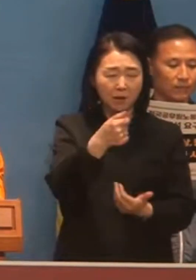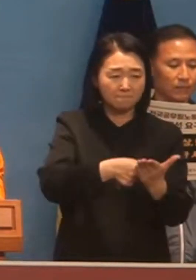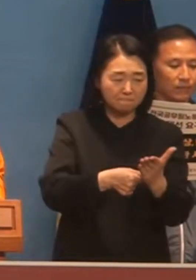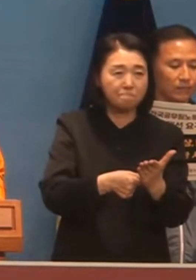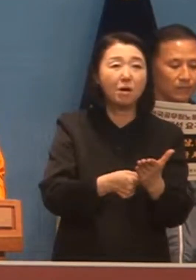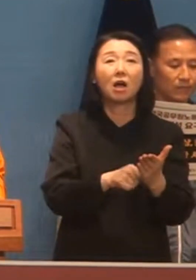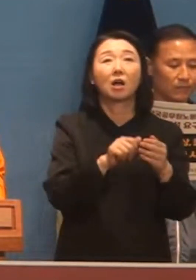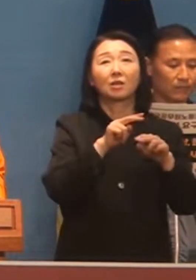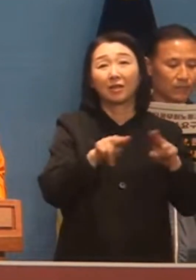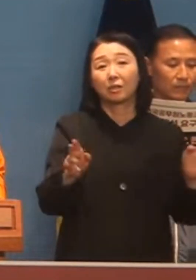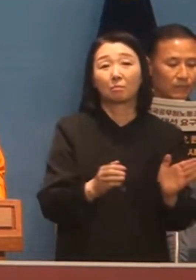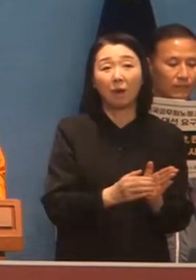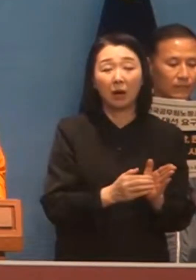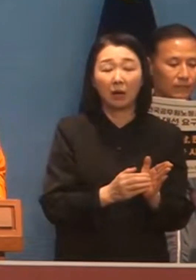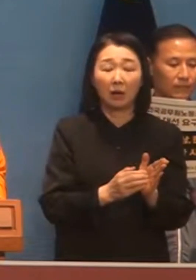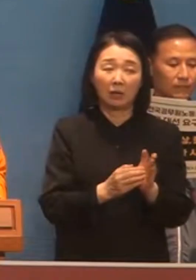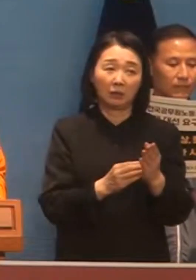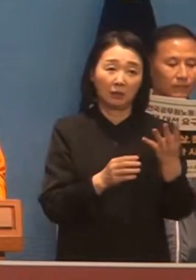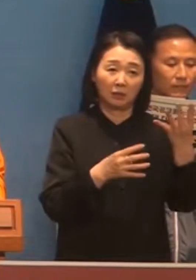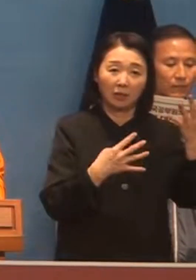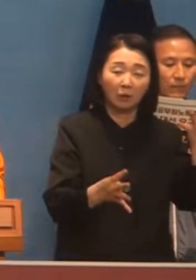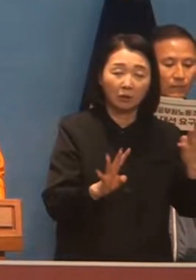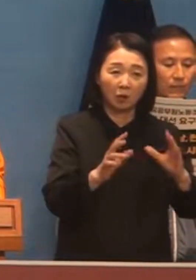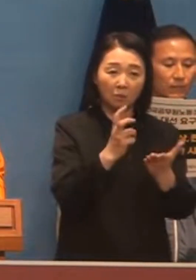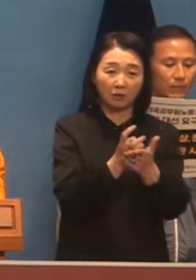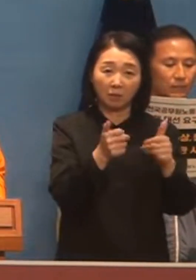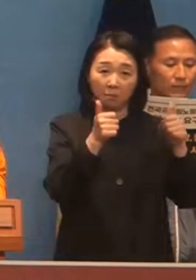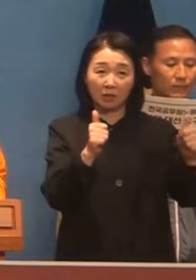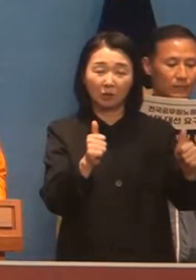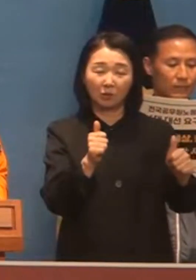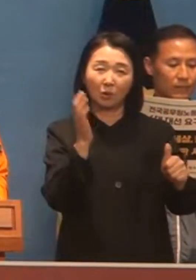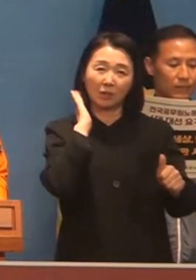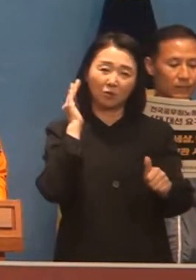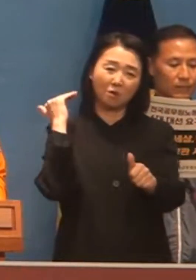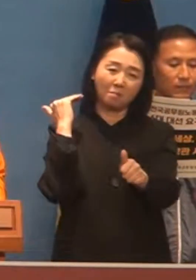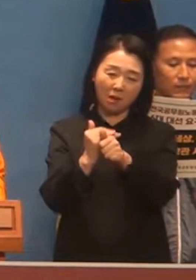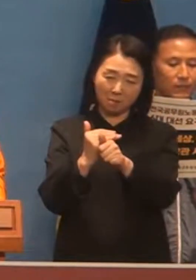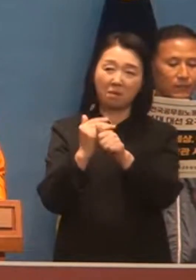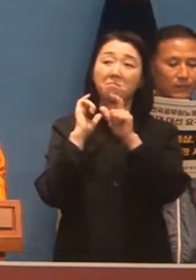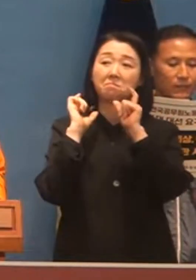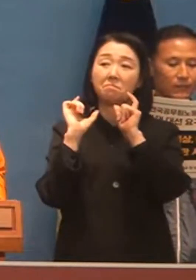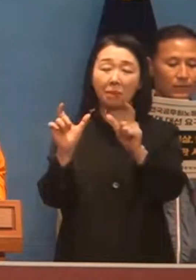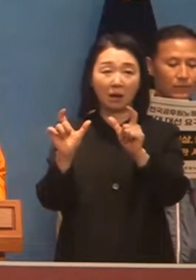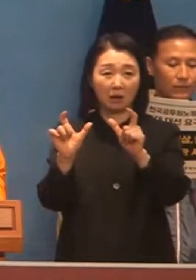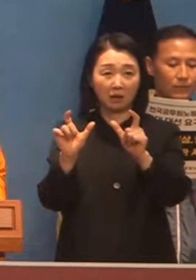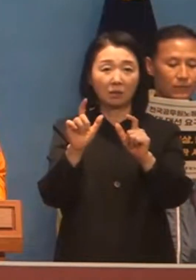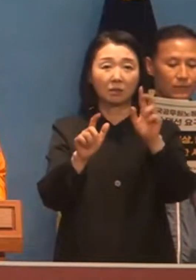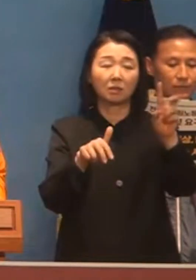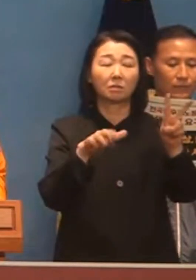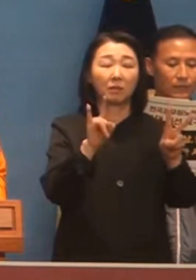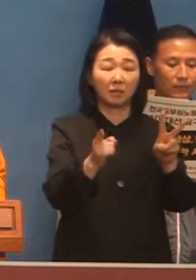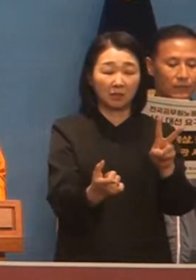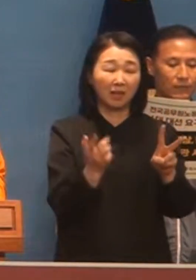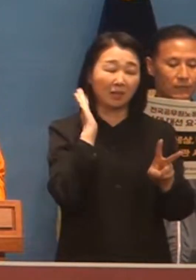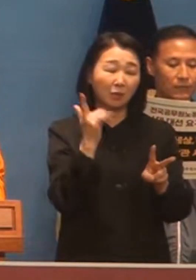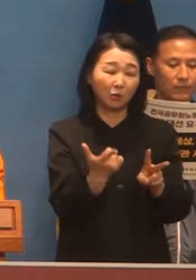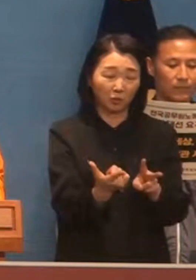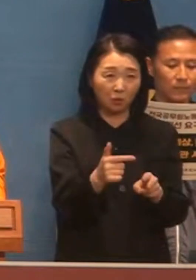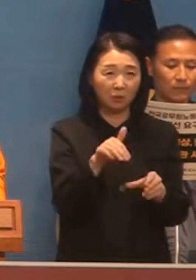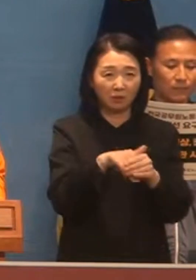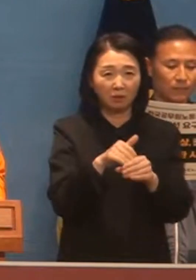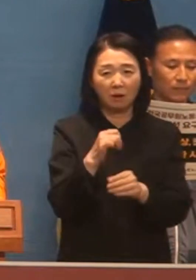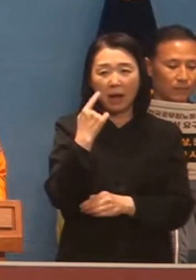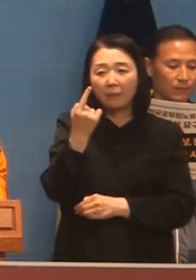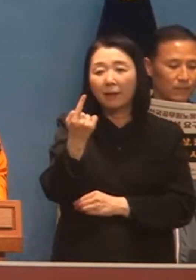거쳐 종료되었고 4월 4일 헌법재판소의 대통령 파면 결정에 따라 21대 조기 대선이 한 달 앞으로